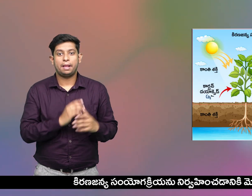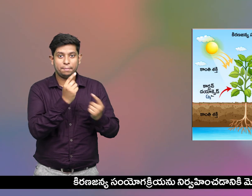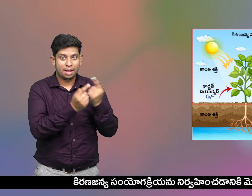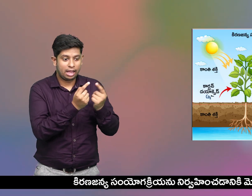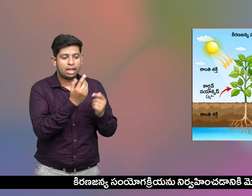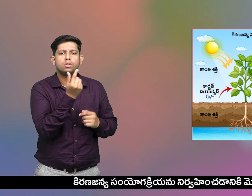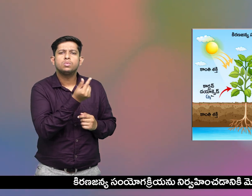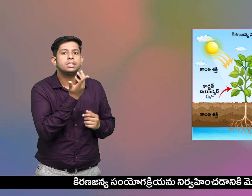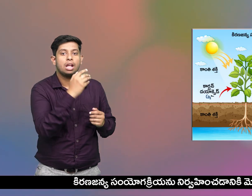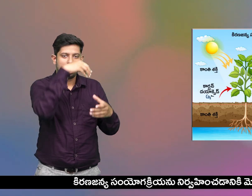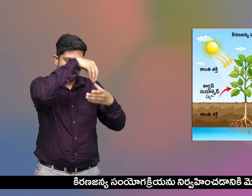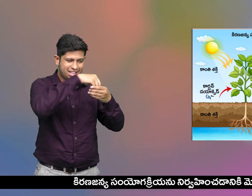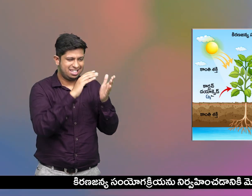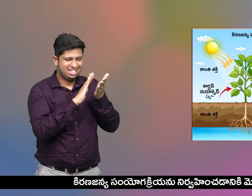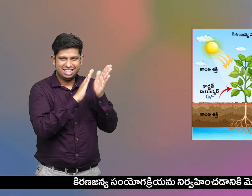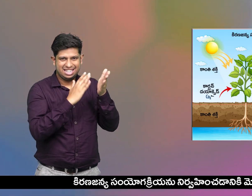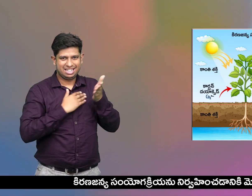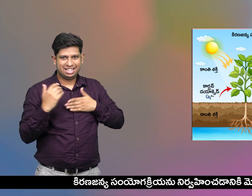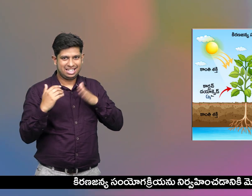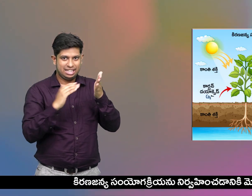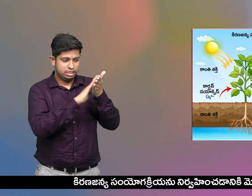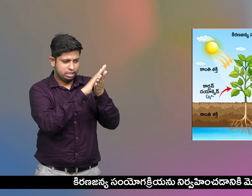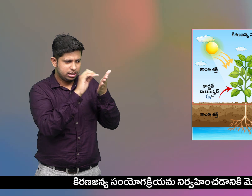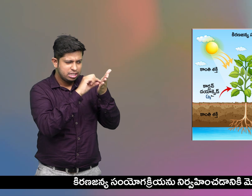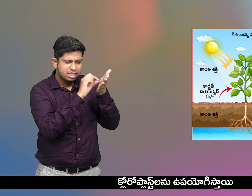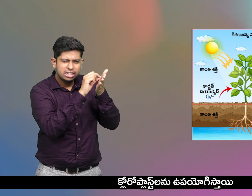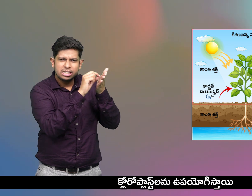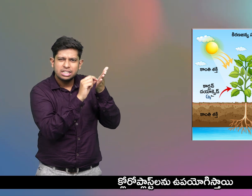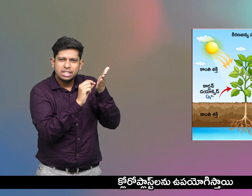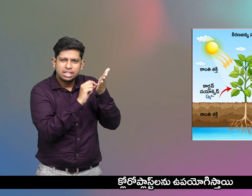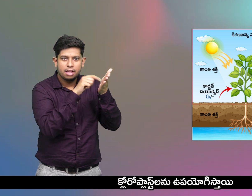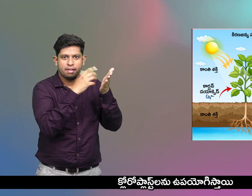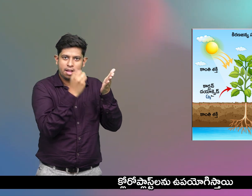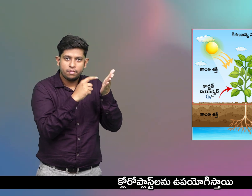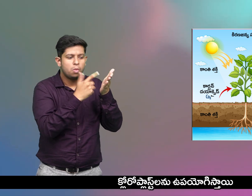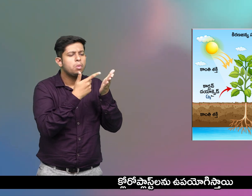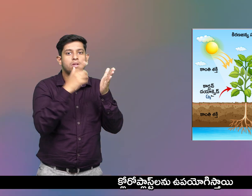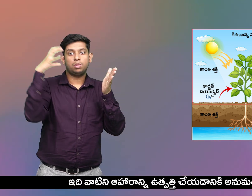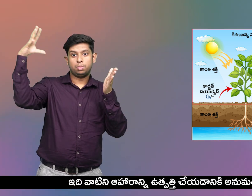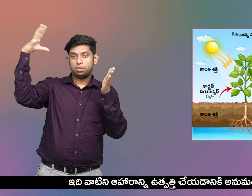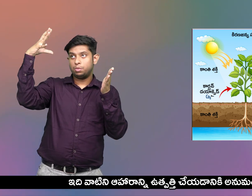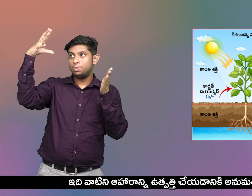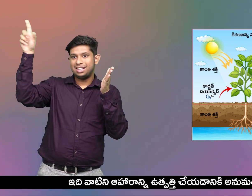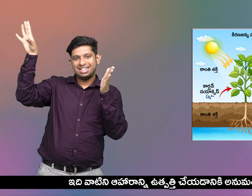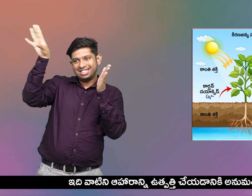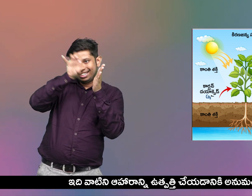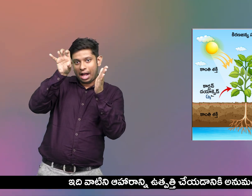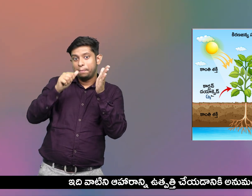కిరణజన్య సంయోగక్రియను నిర్వహించడానికి మొక్కలు క్లోరోప్లాస్ట్లను ఉపయోగిస్తాయి. ఇది వాటిని